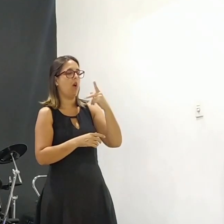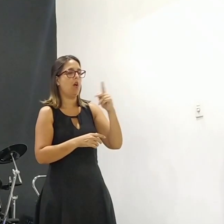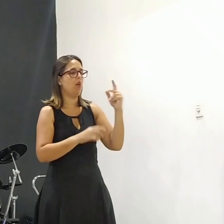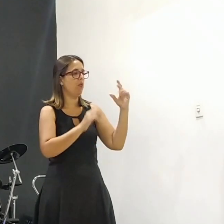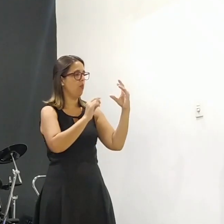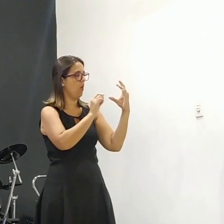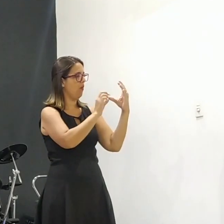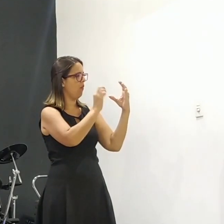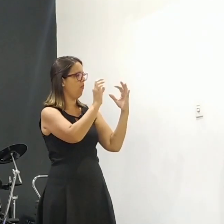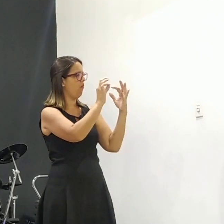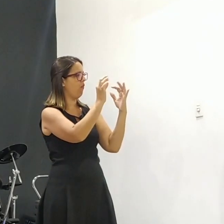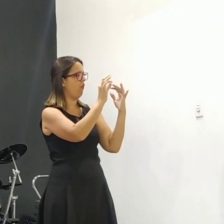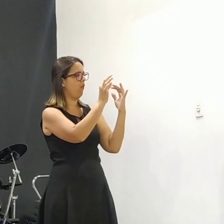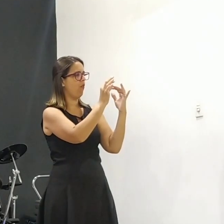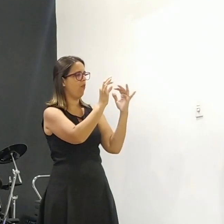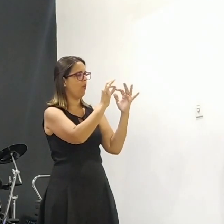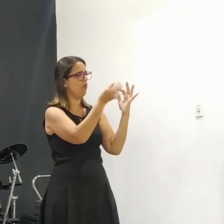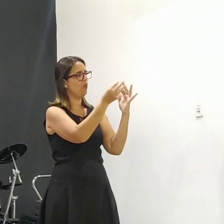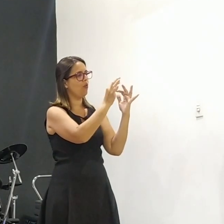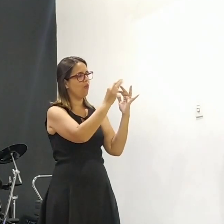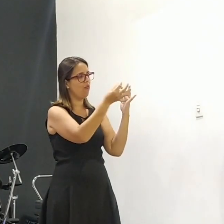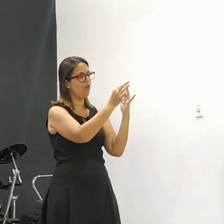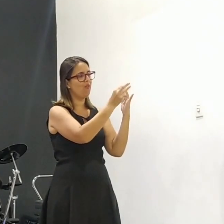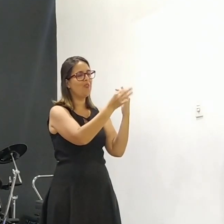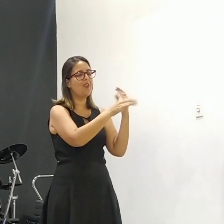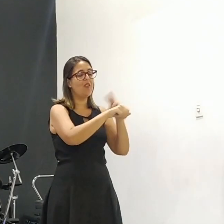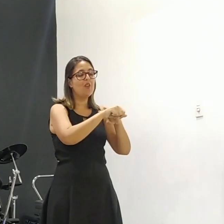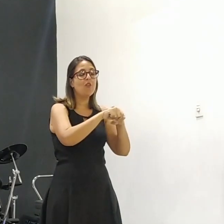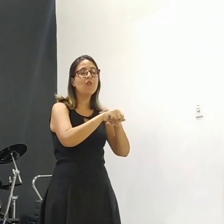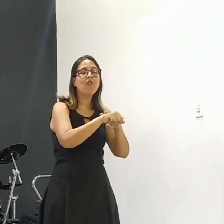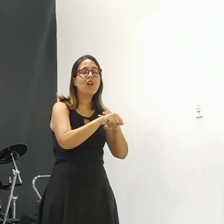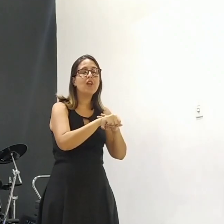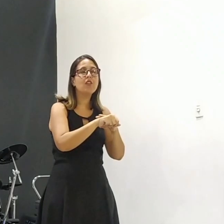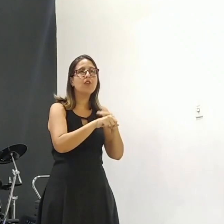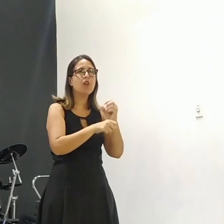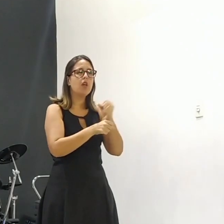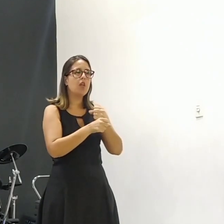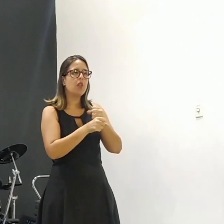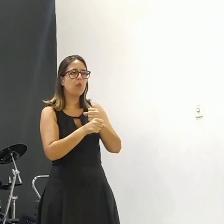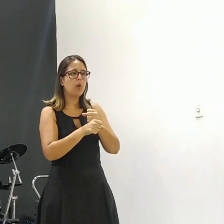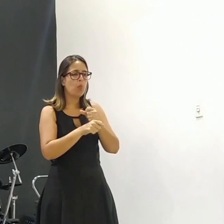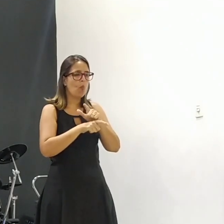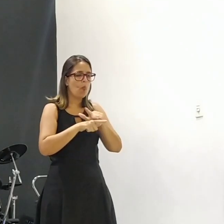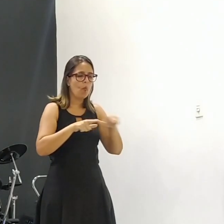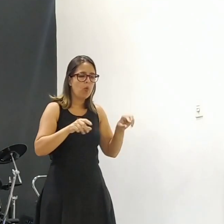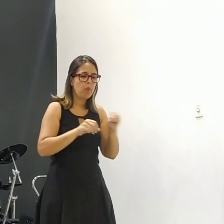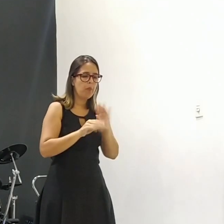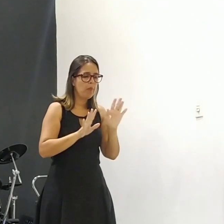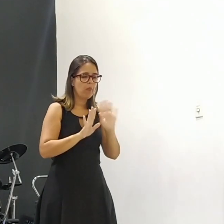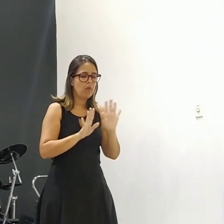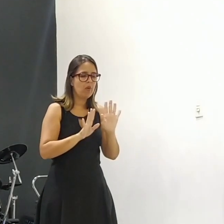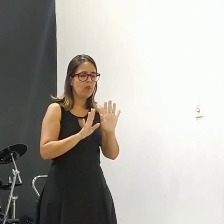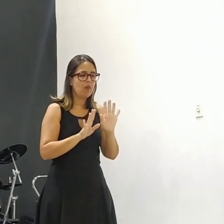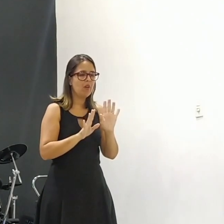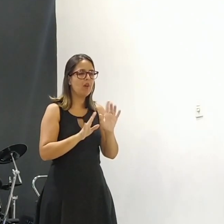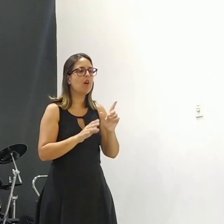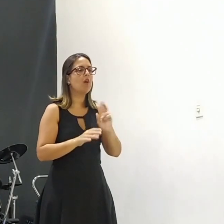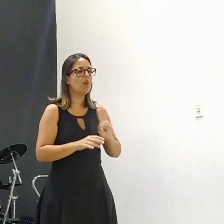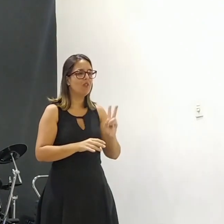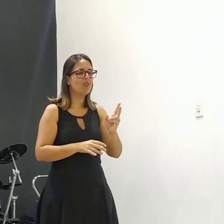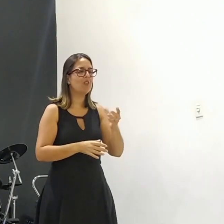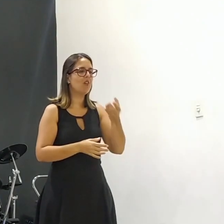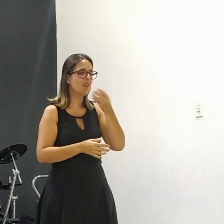verde, e no ano da sequidão não se afadiga, nem deixa de dar fruto.